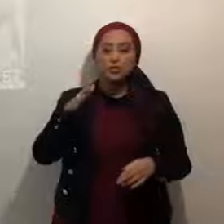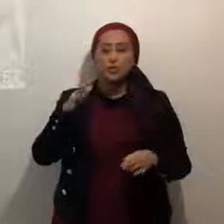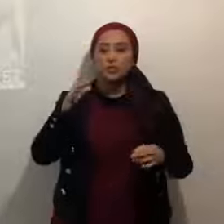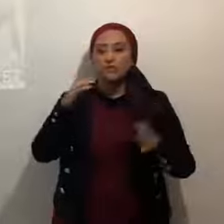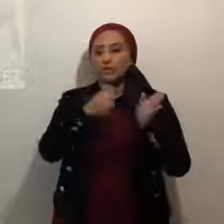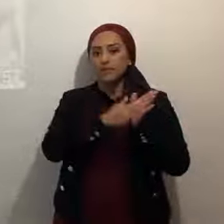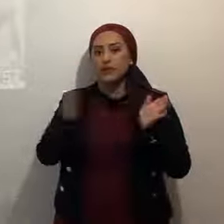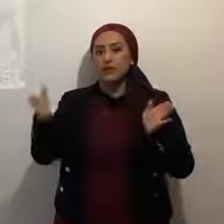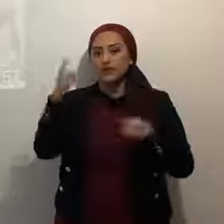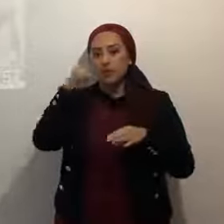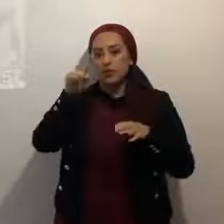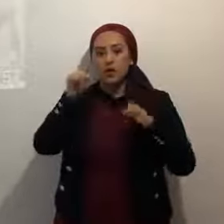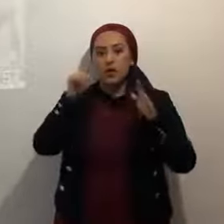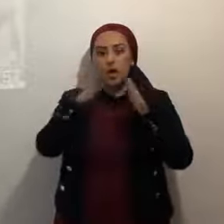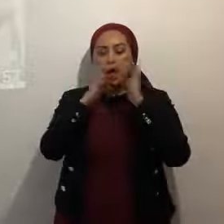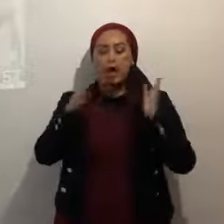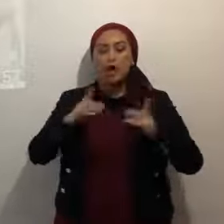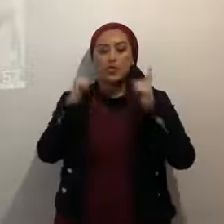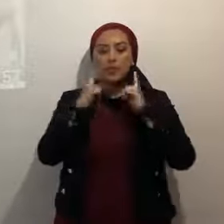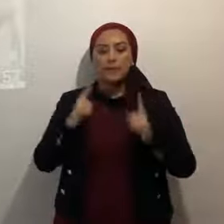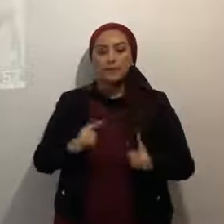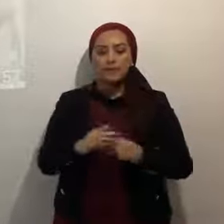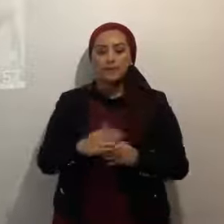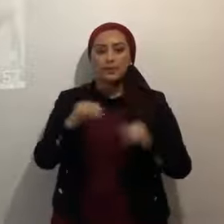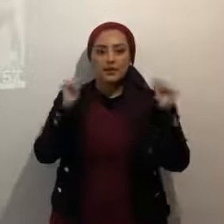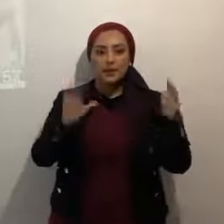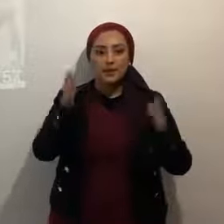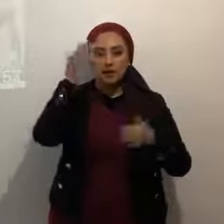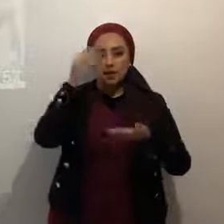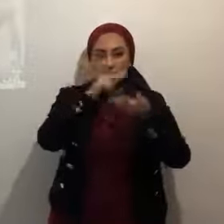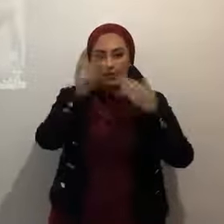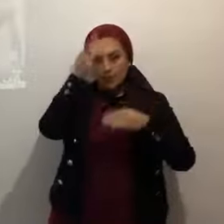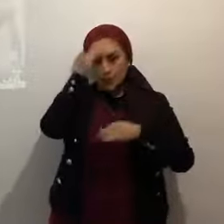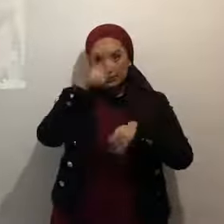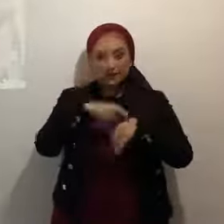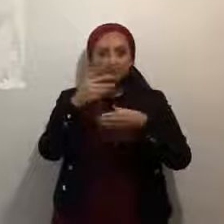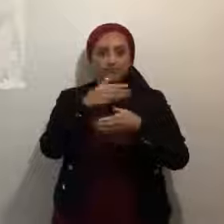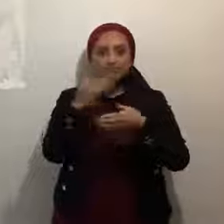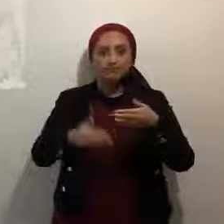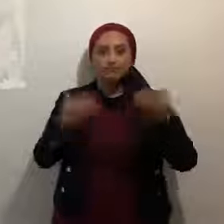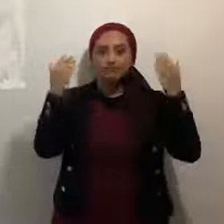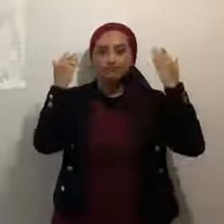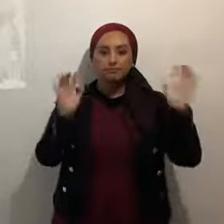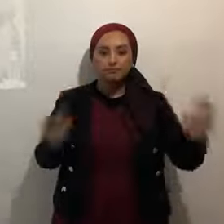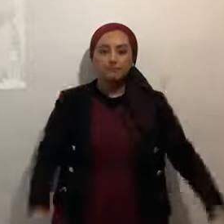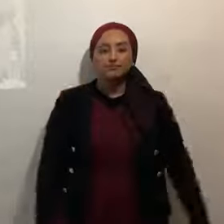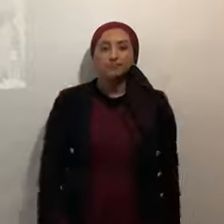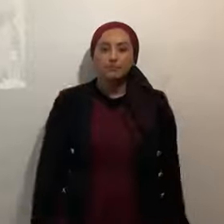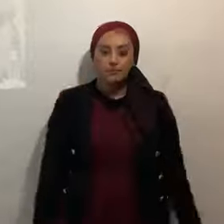casa de Judá. Bendito es el Habacuc 2, el tiempo ya no es nada, hermanos, ya no es nada.